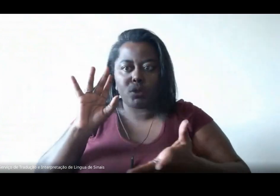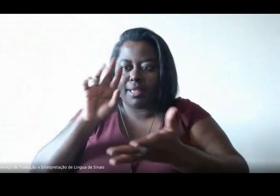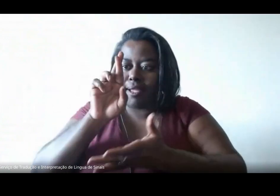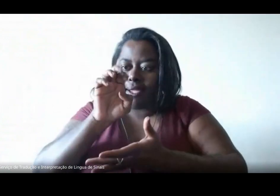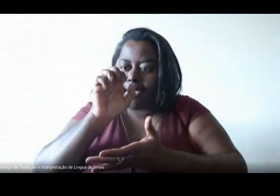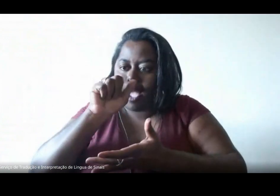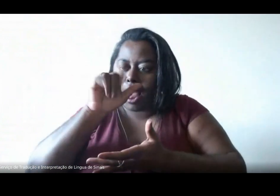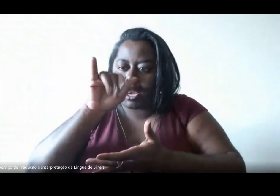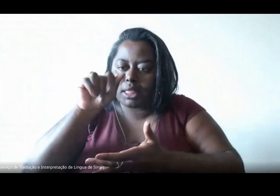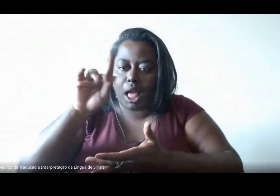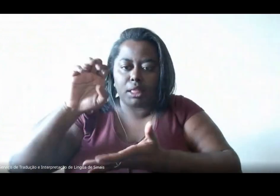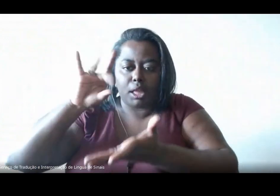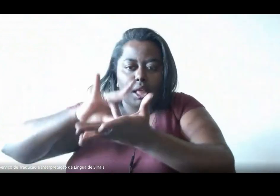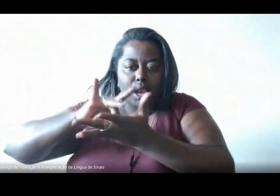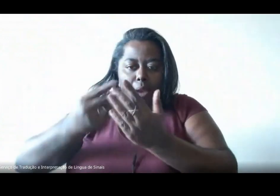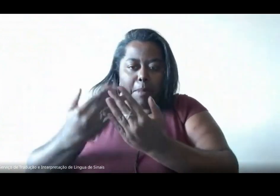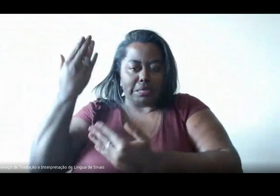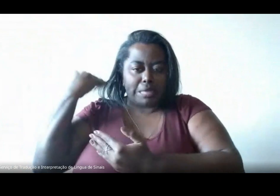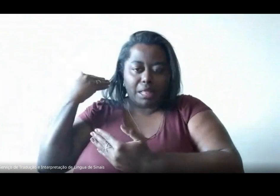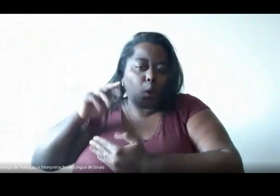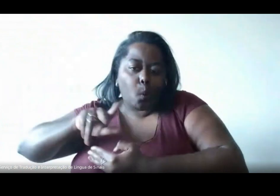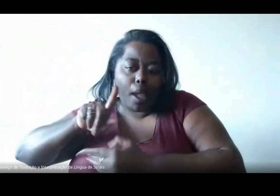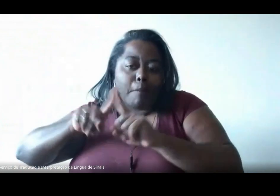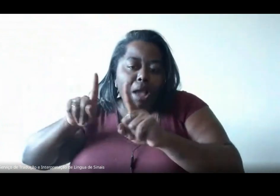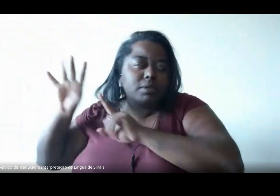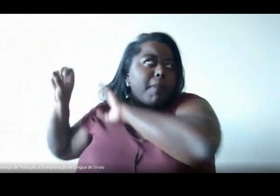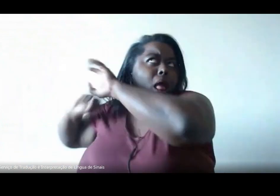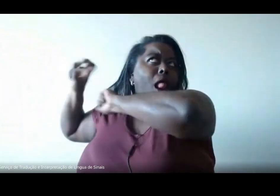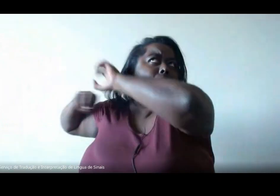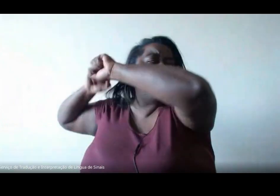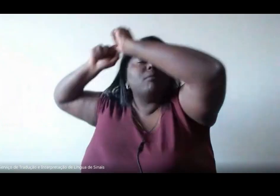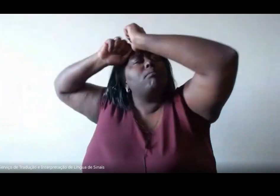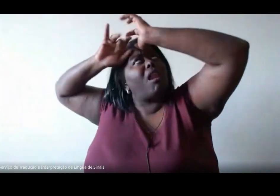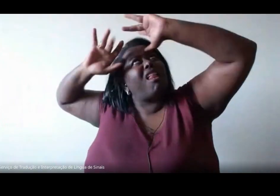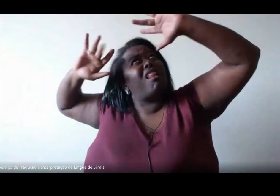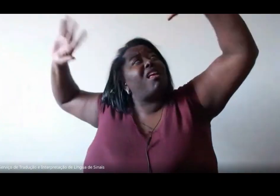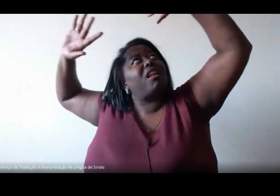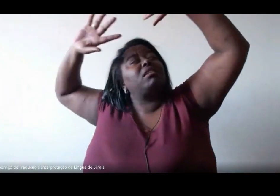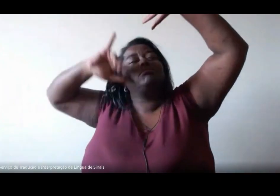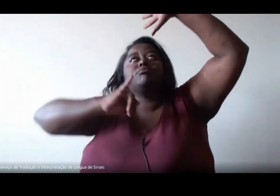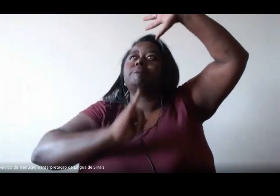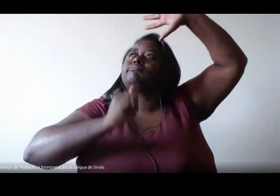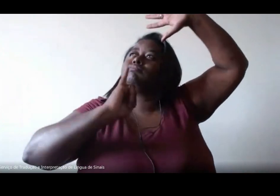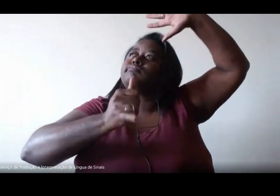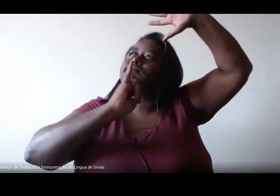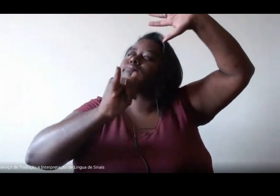um retrato exato da realidade passada. Isso todo mundo sabe. Mas é uma coisa interessante para se refletir. Ao